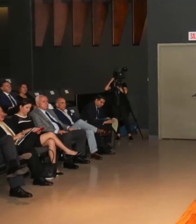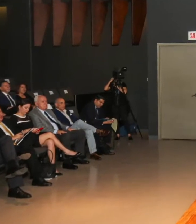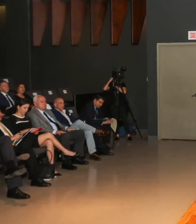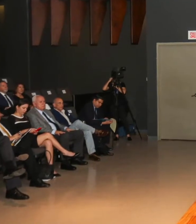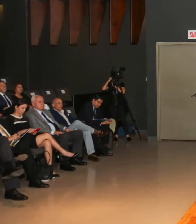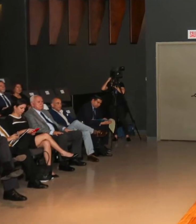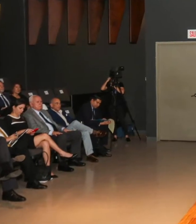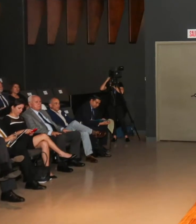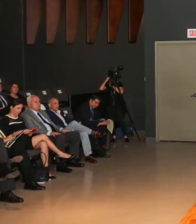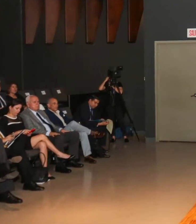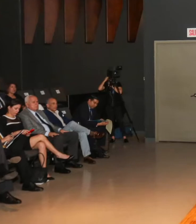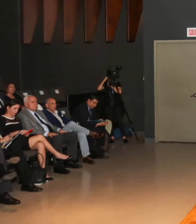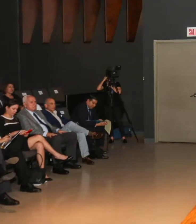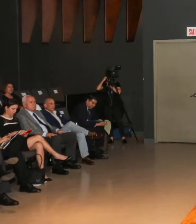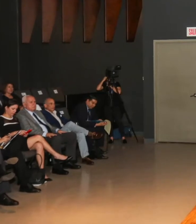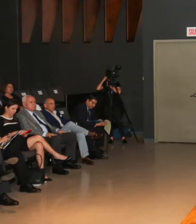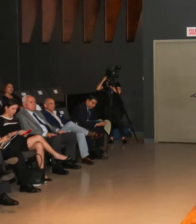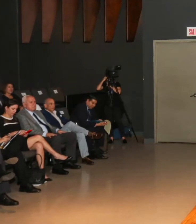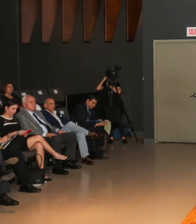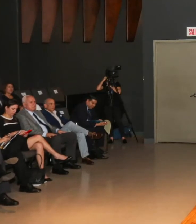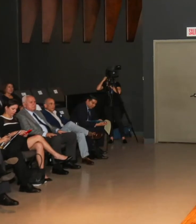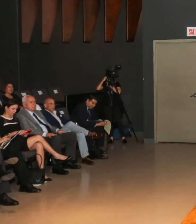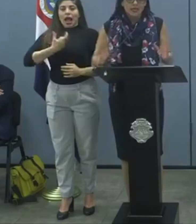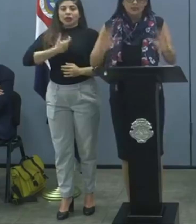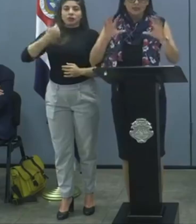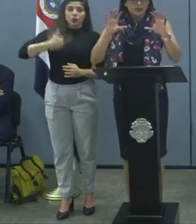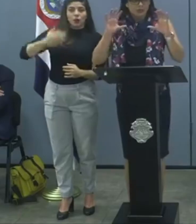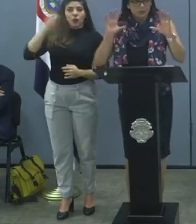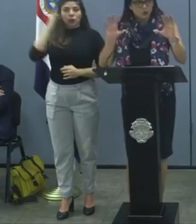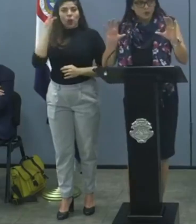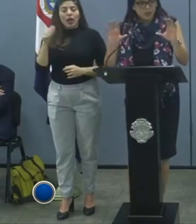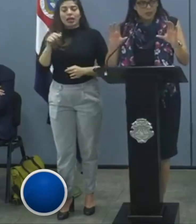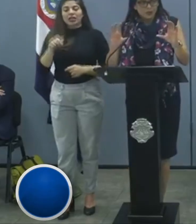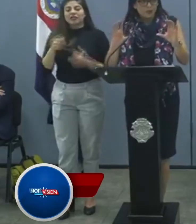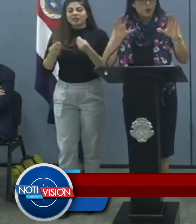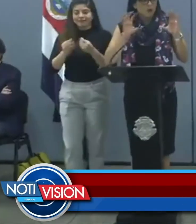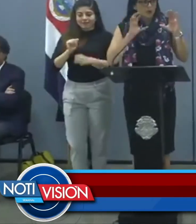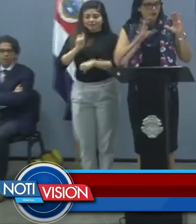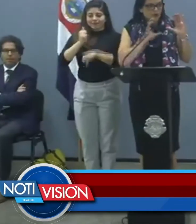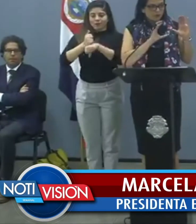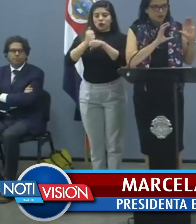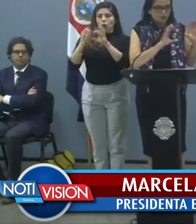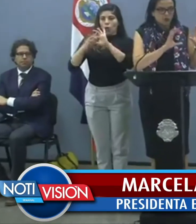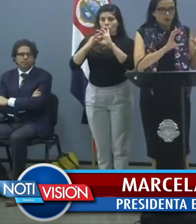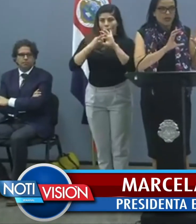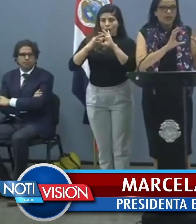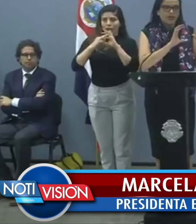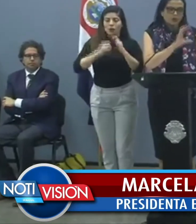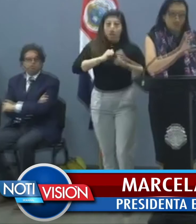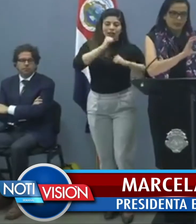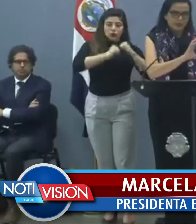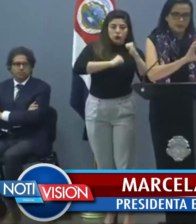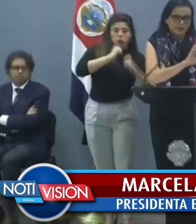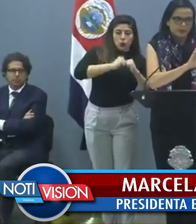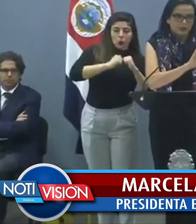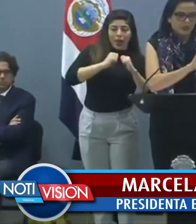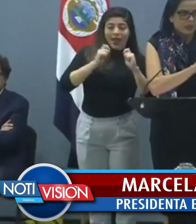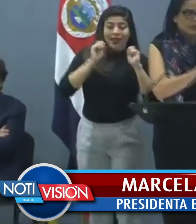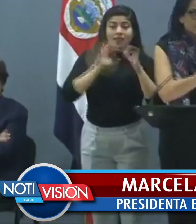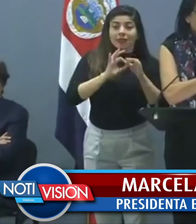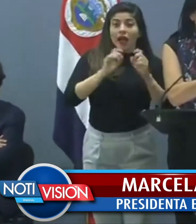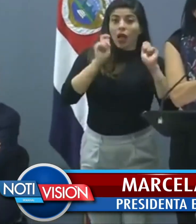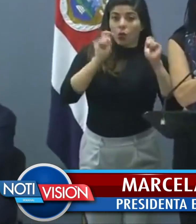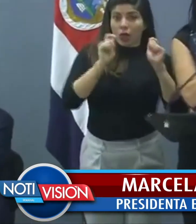la transferencia de recursos y la asistencia técnica compartida se establece un convenio un convenio en infraestructura educativa